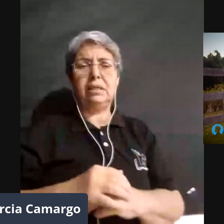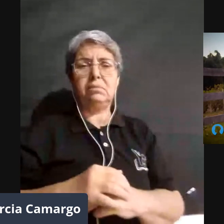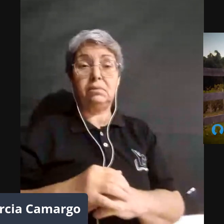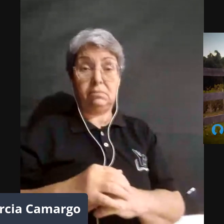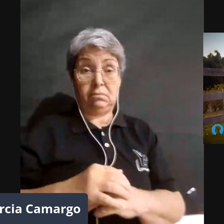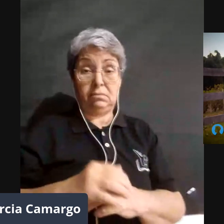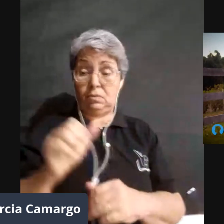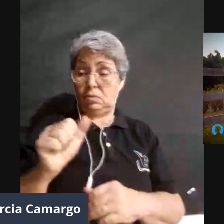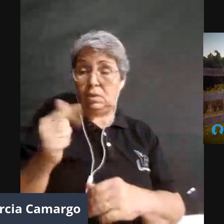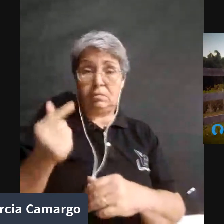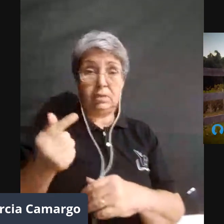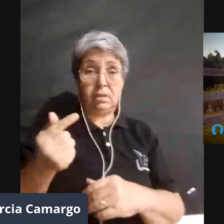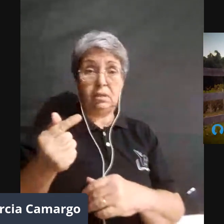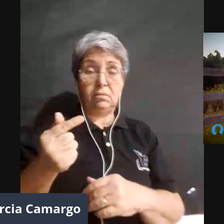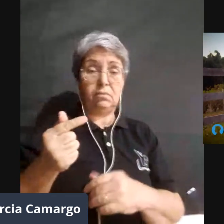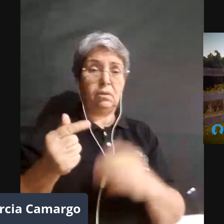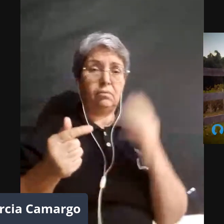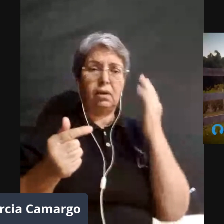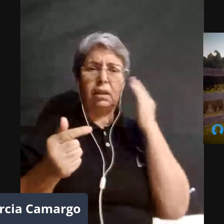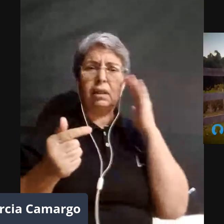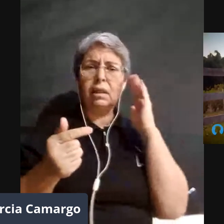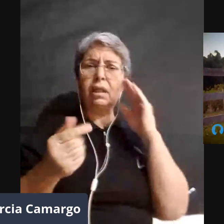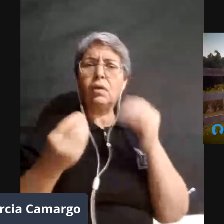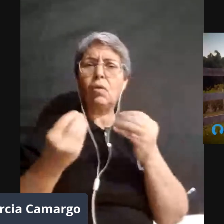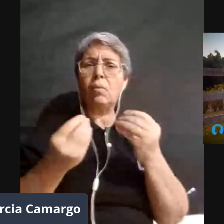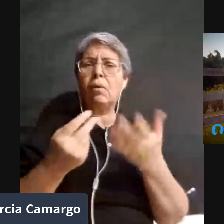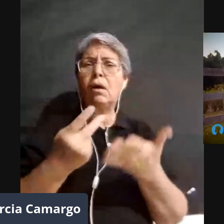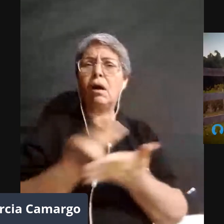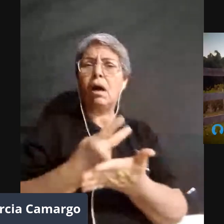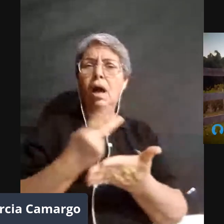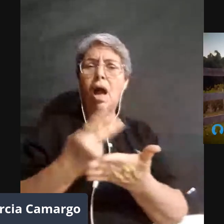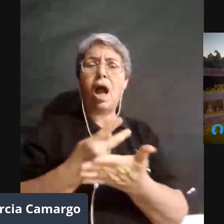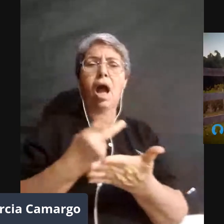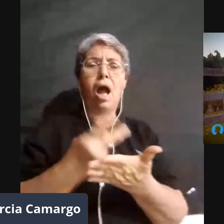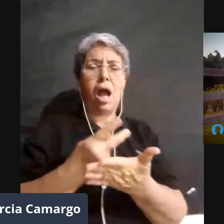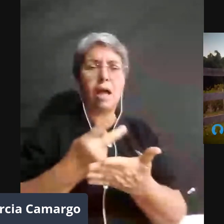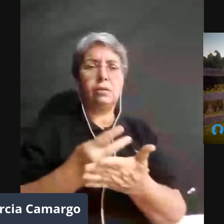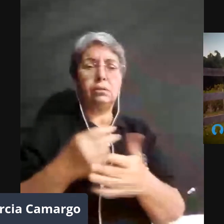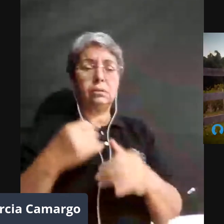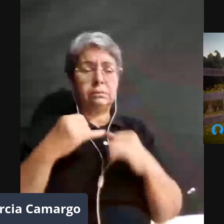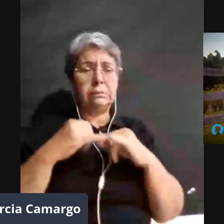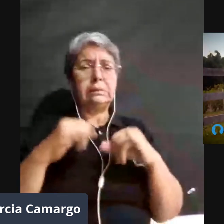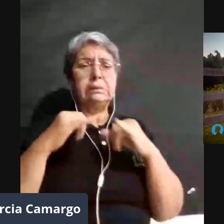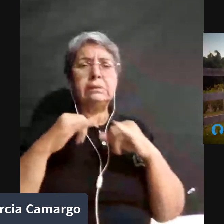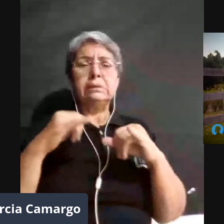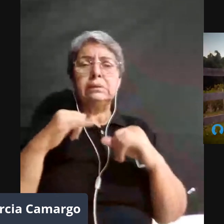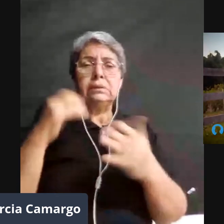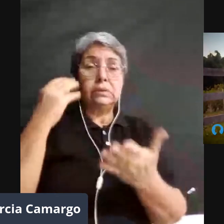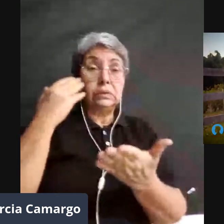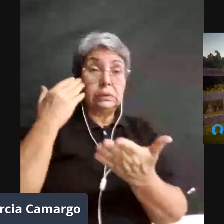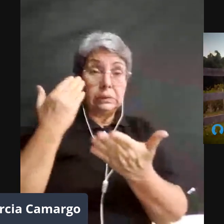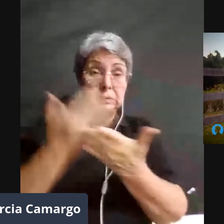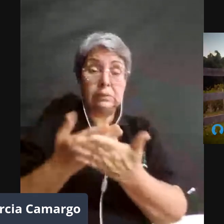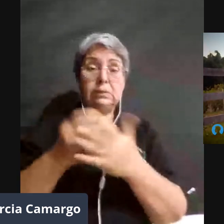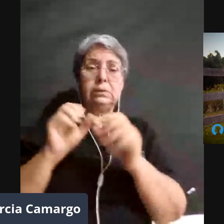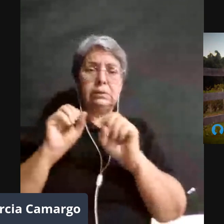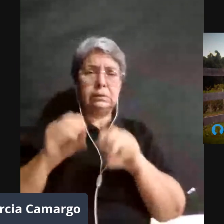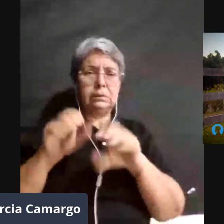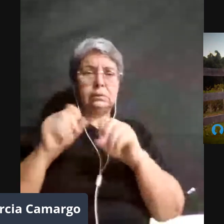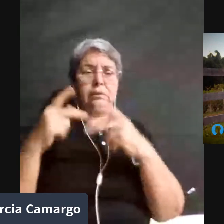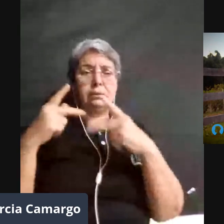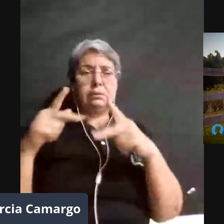nós acabamos entendendo errado a Cristo. Já tem mais de um século. Nós estamos pregando e crendo que ele pediu obediência à sua